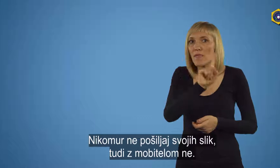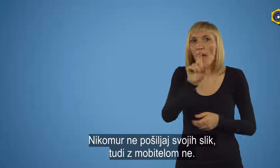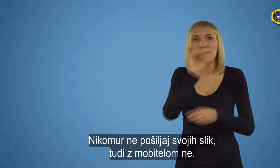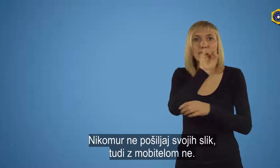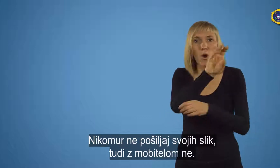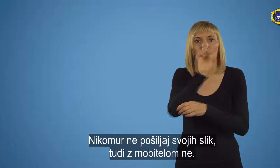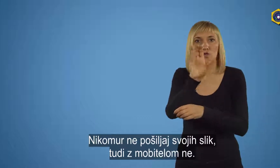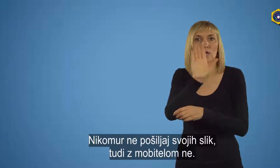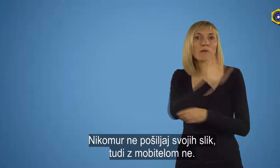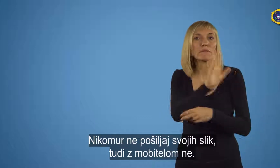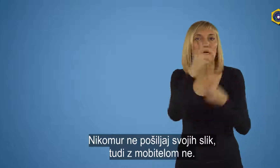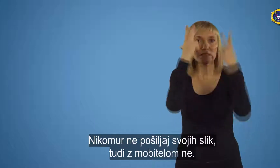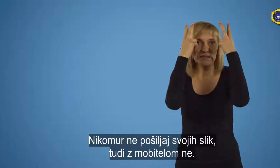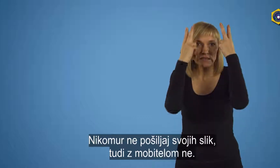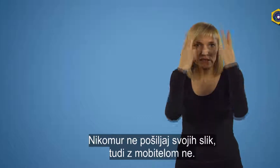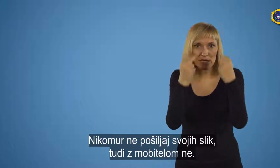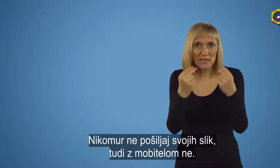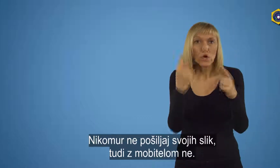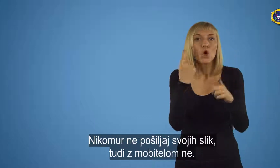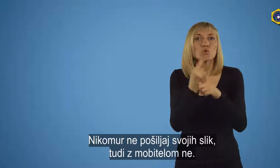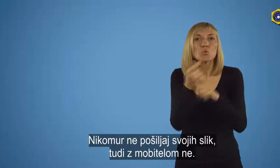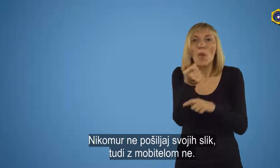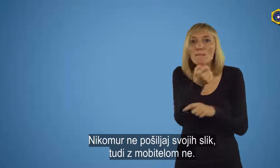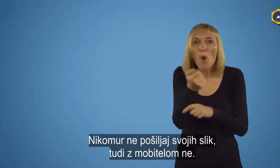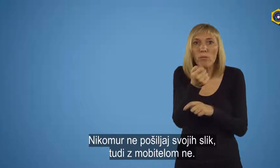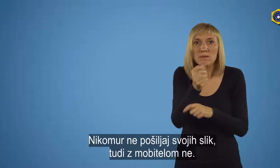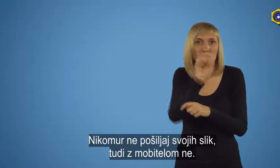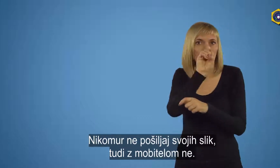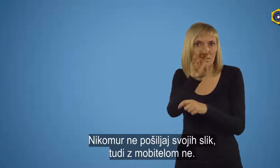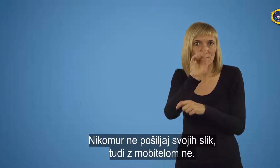ne pošiljaj svojih slik, tudi z mobitelom ne.